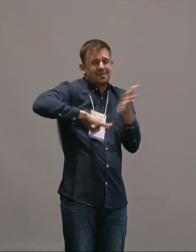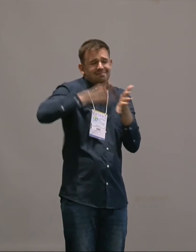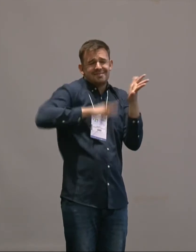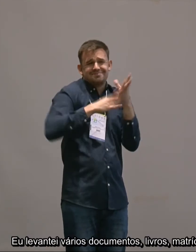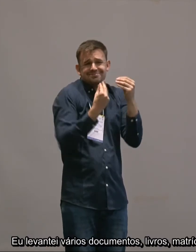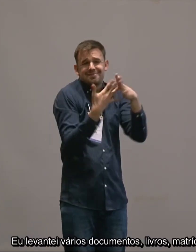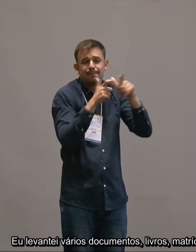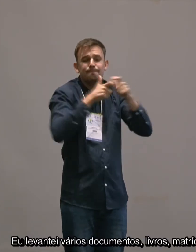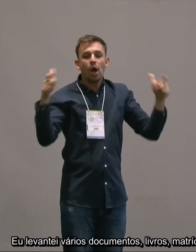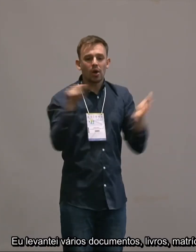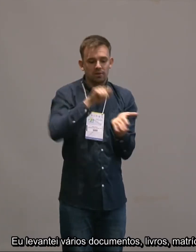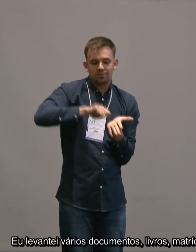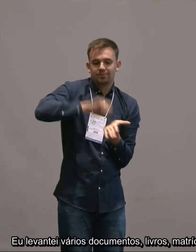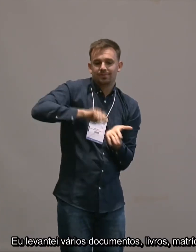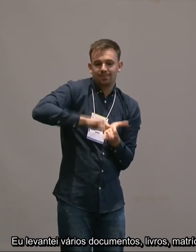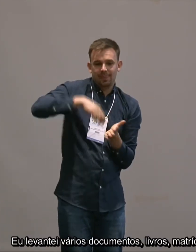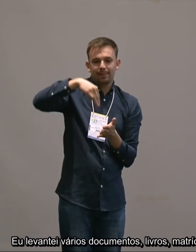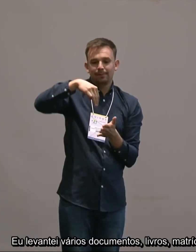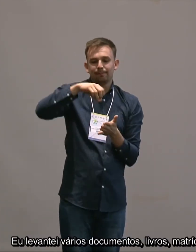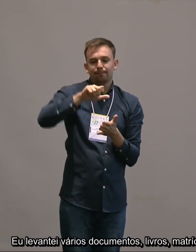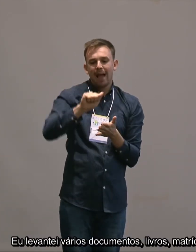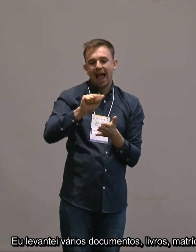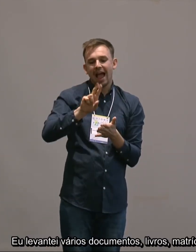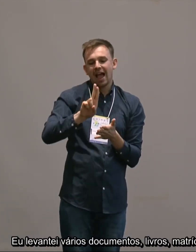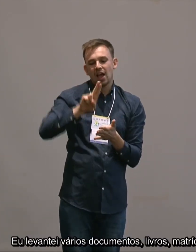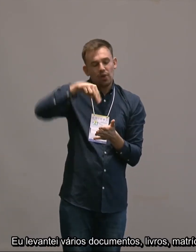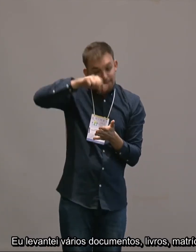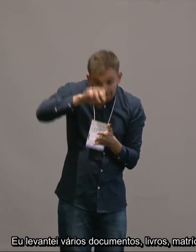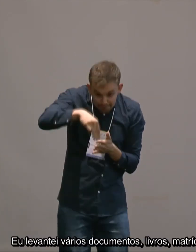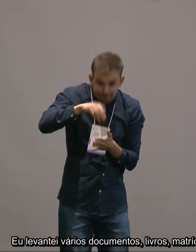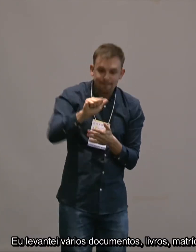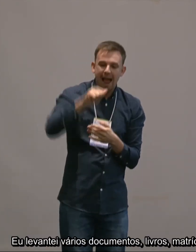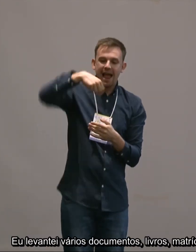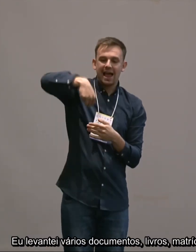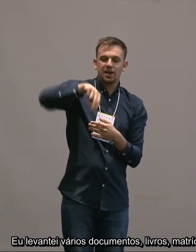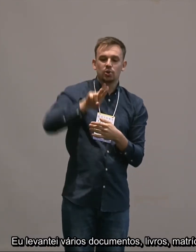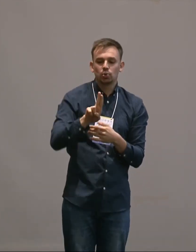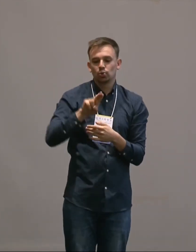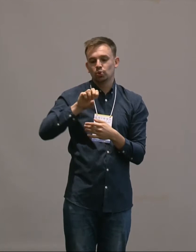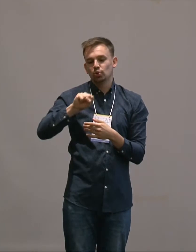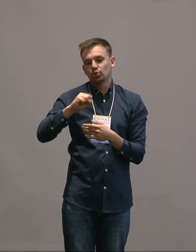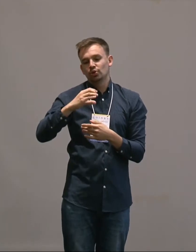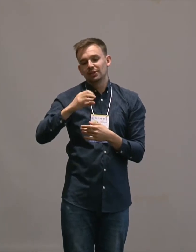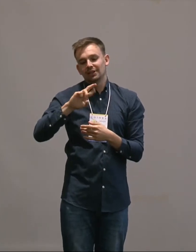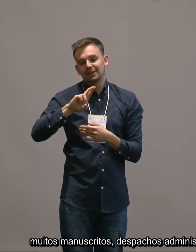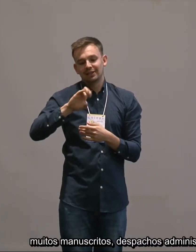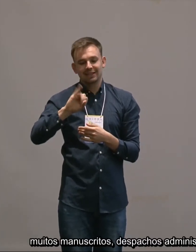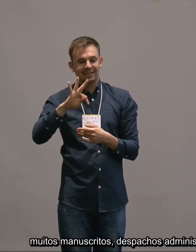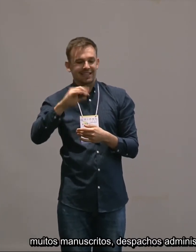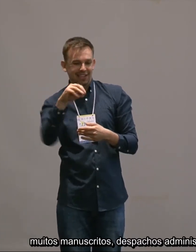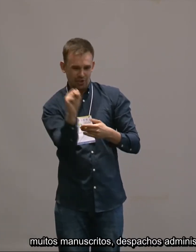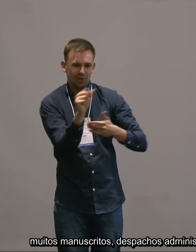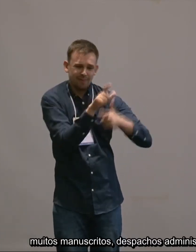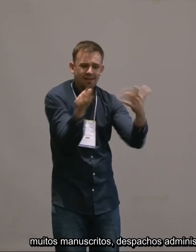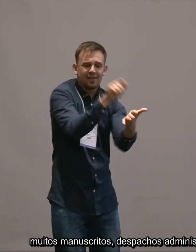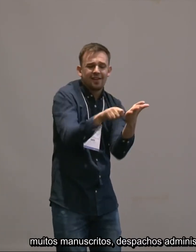eu levantei vários documentos livros matrículas cartas ofícios muitos manuscritos